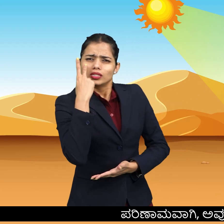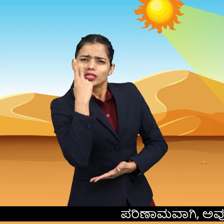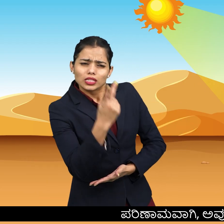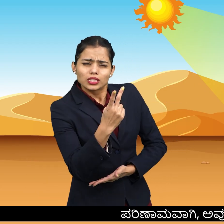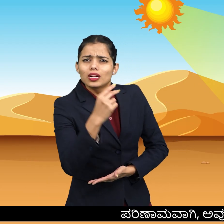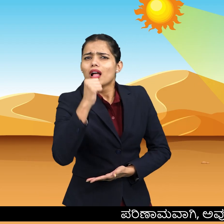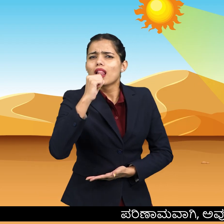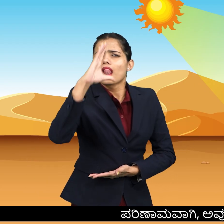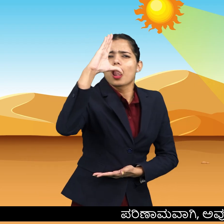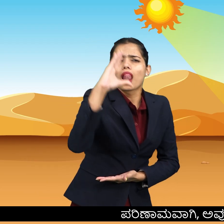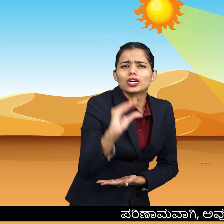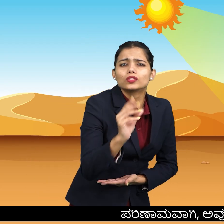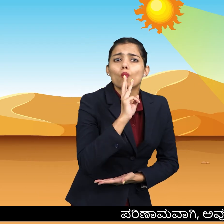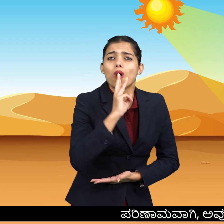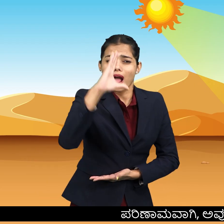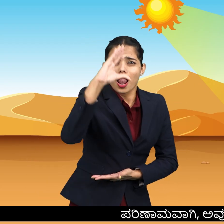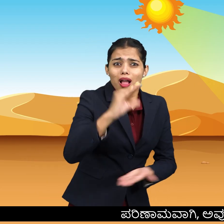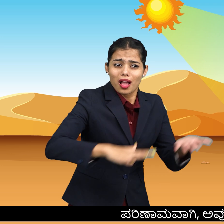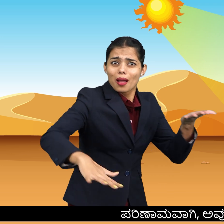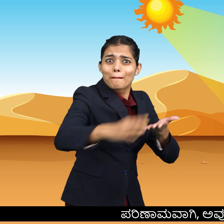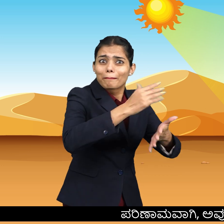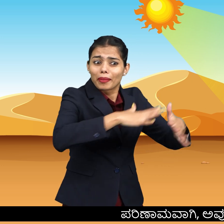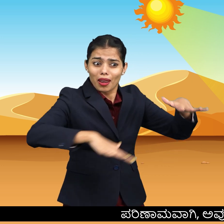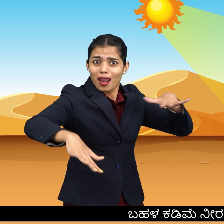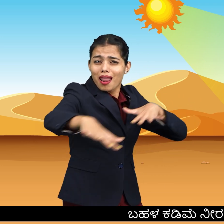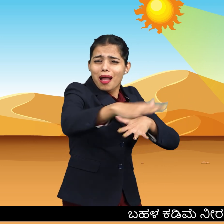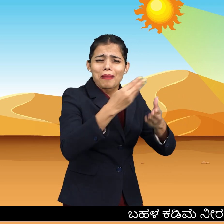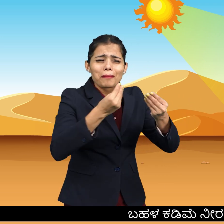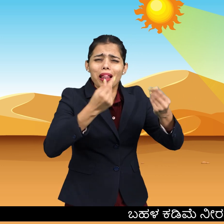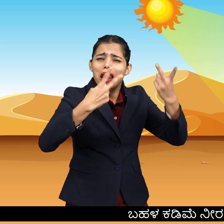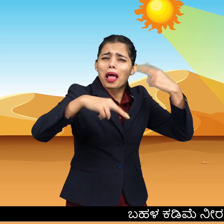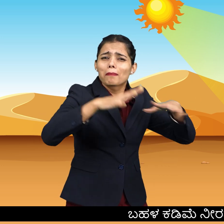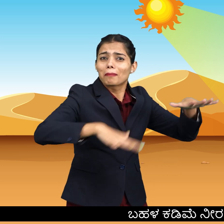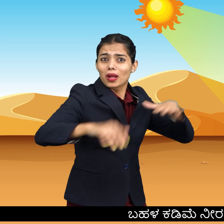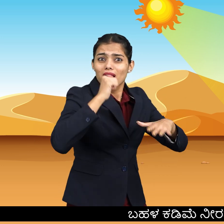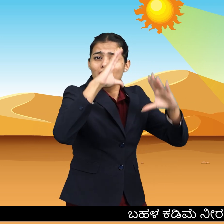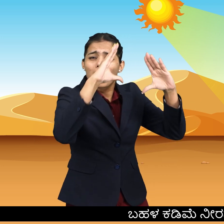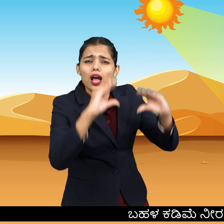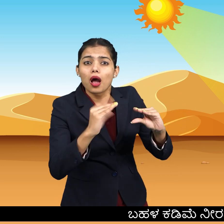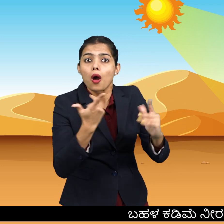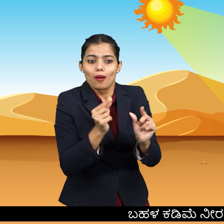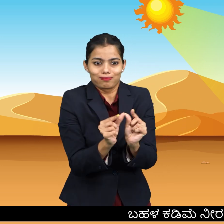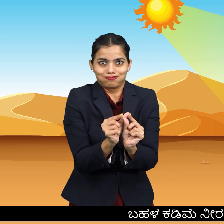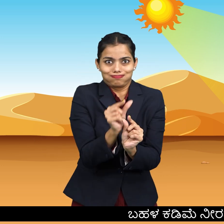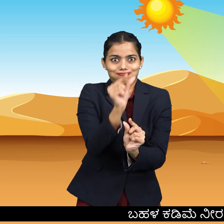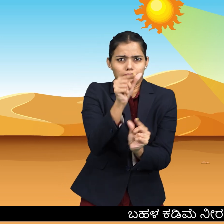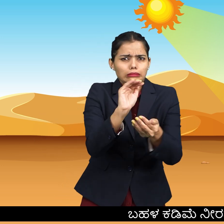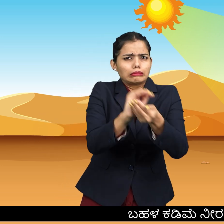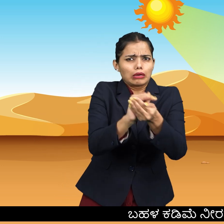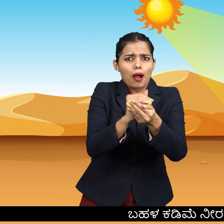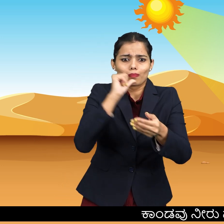ಪರಿಣಾಮವಾಗಿ ಅವು ಆವಿಯಾಗುವಿಕೆಯಿಂದ ಬಹಳ ಕಡಿಮೆ ನೀರನ್ನು